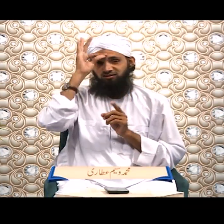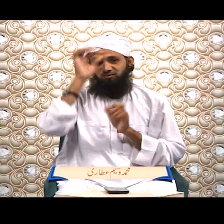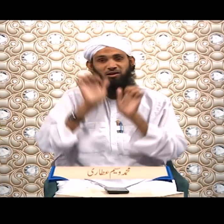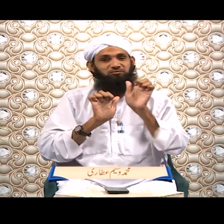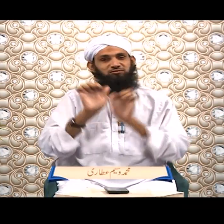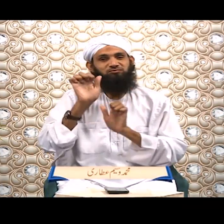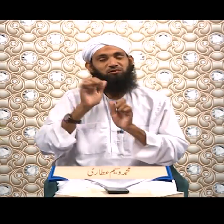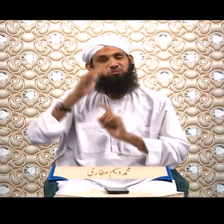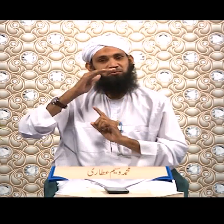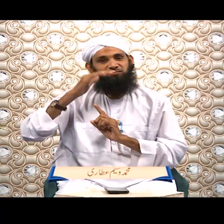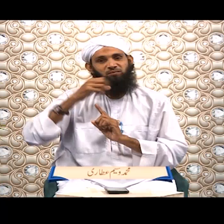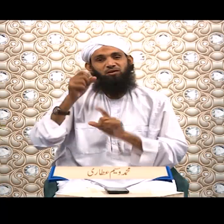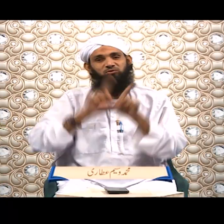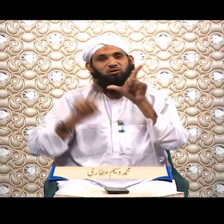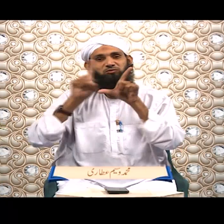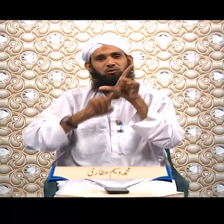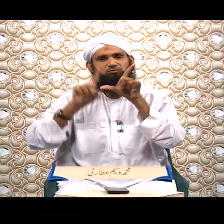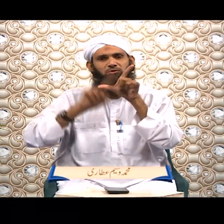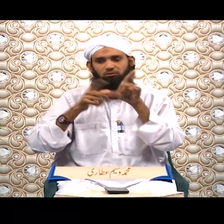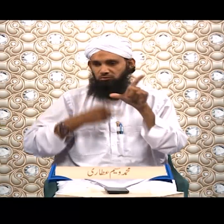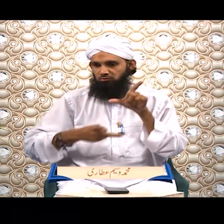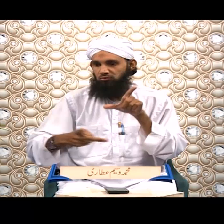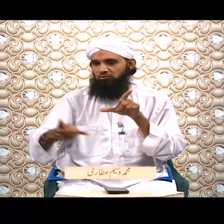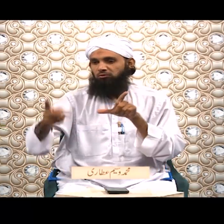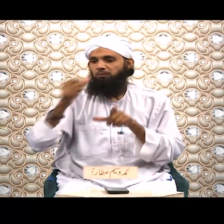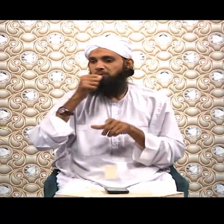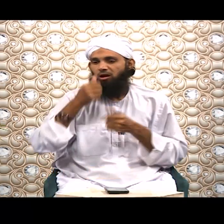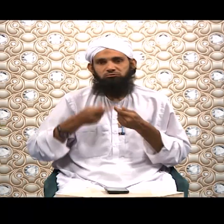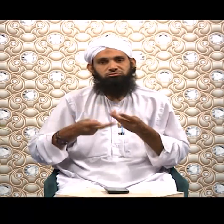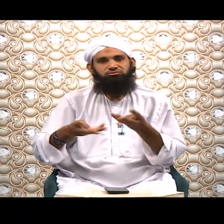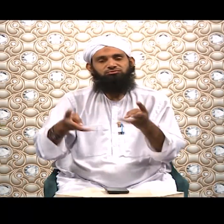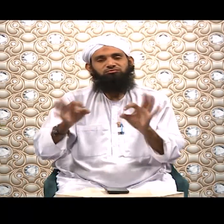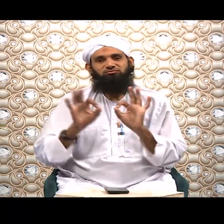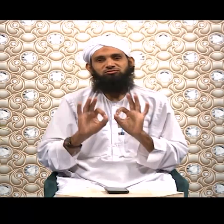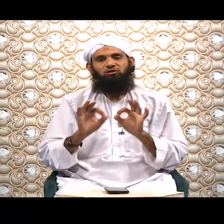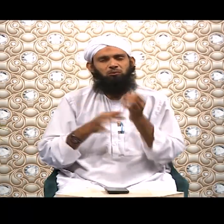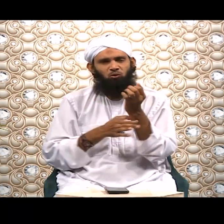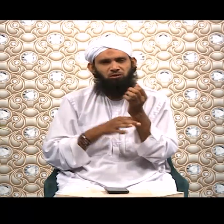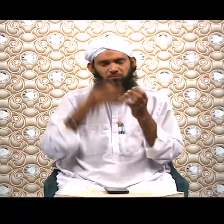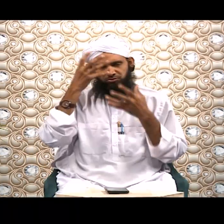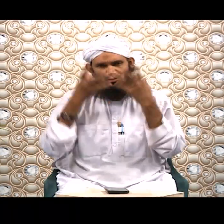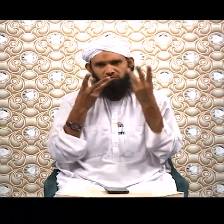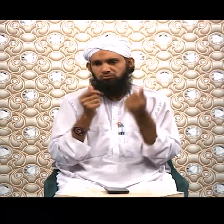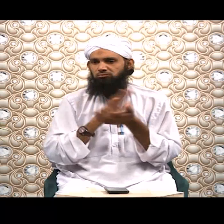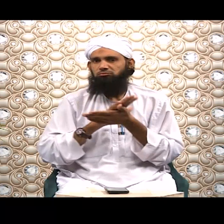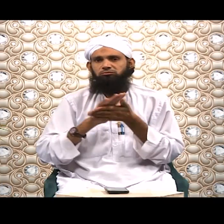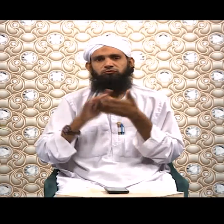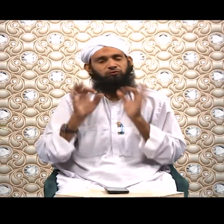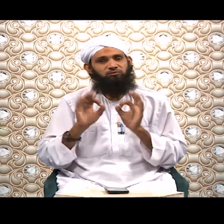کے باوجود یہ پانی مخلوق خدا کو فیضیاب کر رہا ہے اور ظاہری و باطنی امراض سے شفا کی دولت بھی تقسیم کر رہا